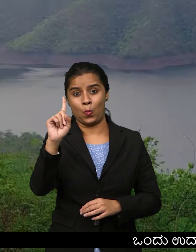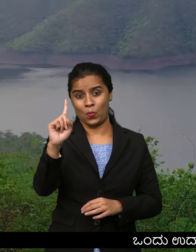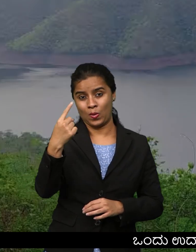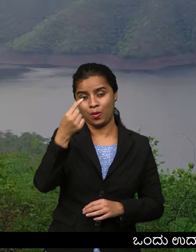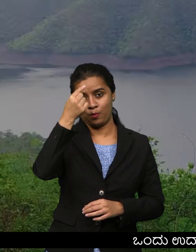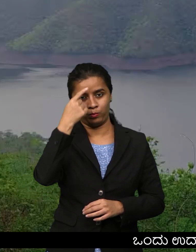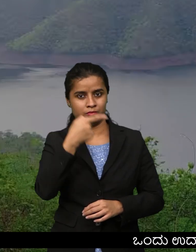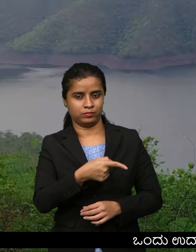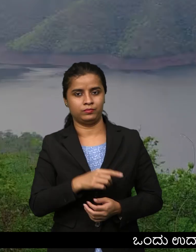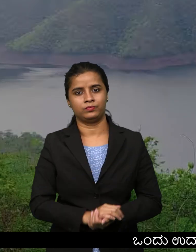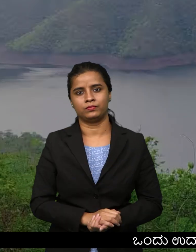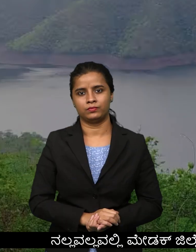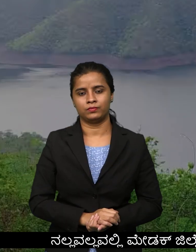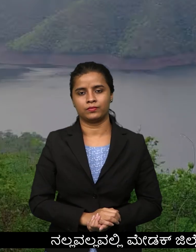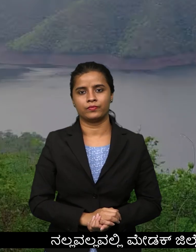ಉದಾಹರಣೆಯನ್ನು ನೋಡೋಣ.